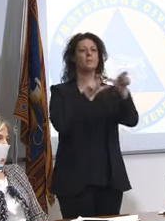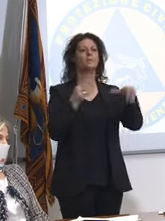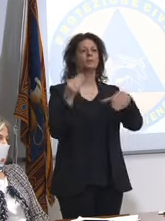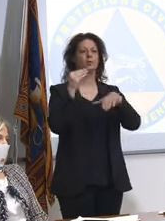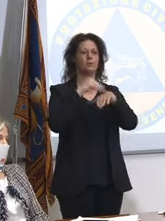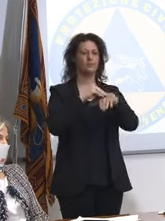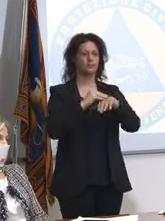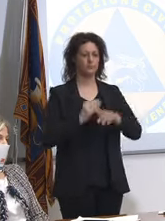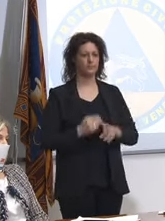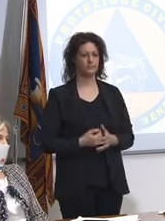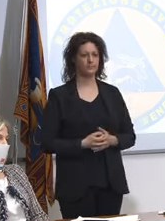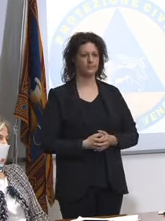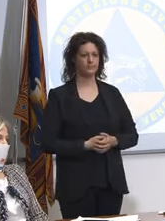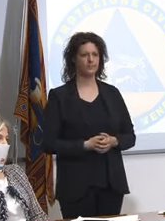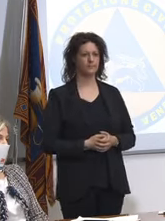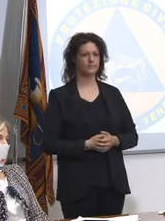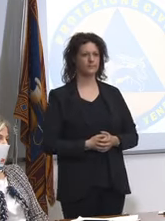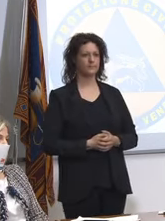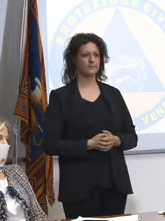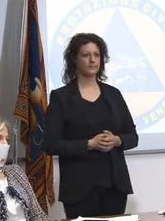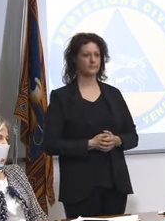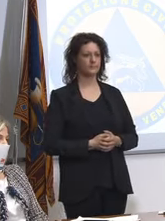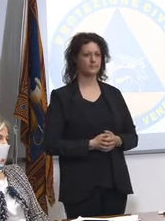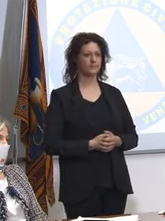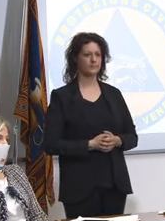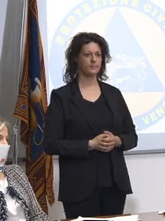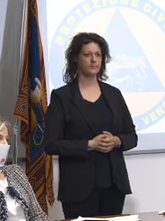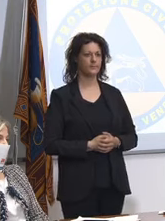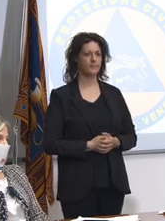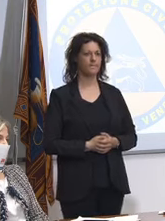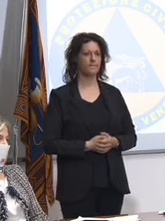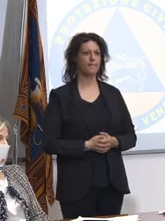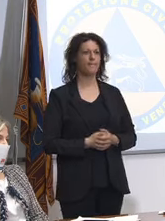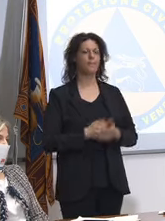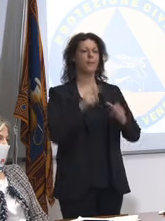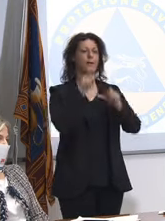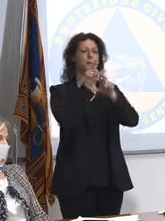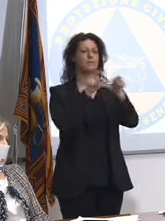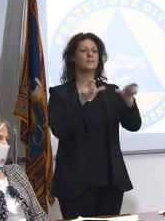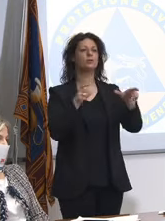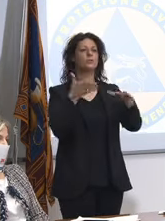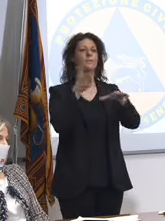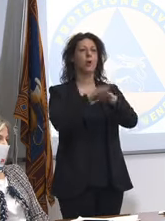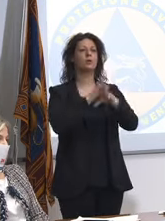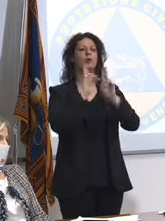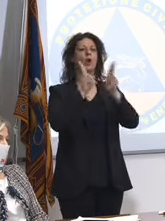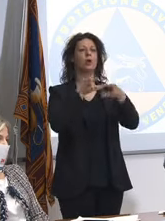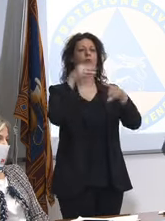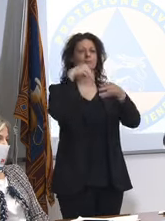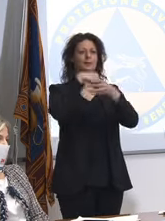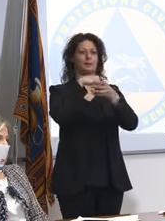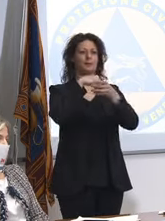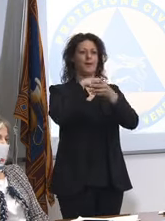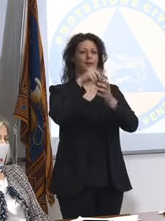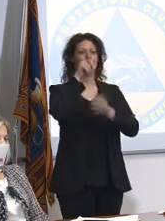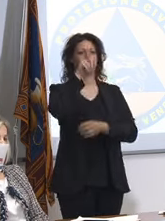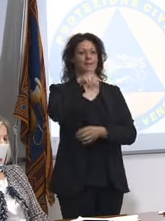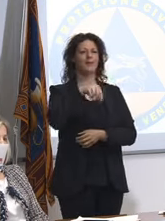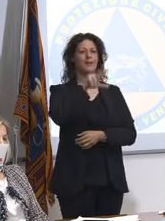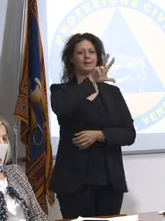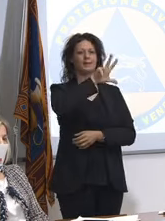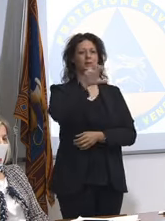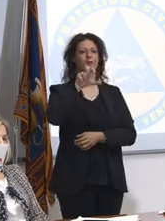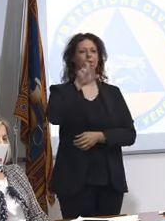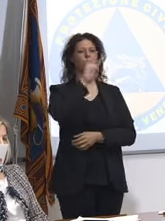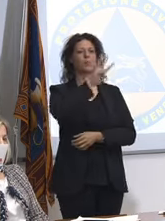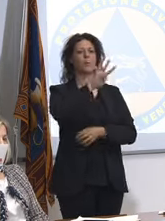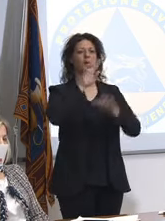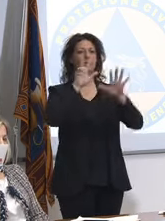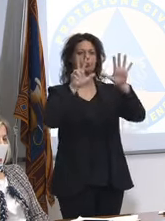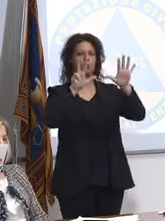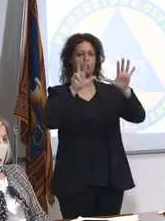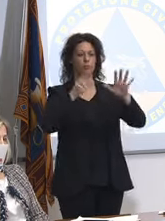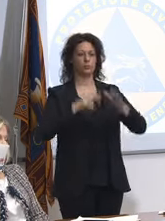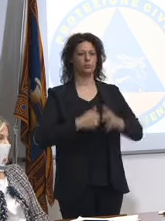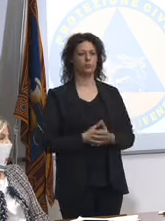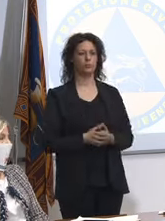I morti in ospedale sono 1.348, più 6,